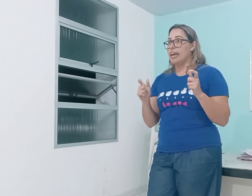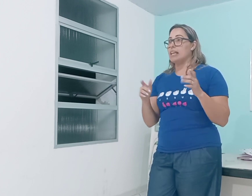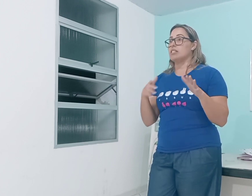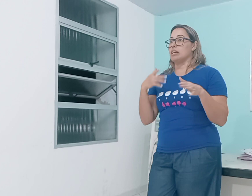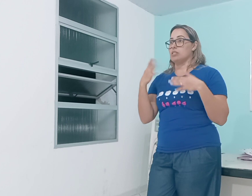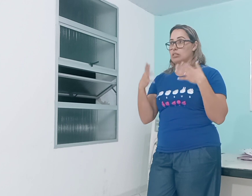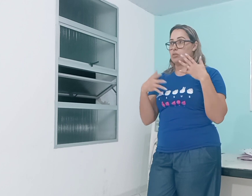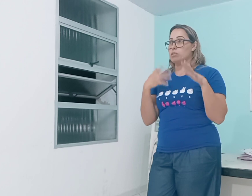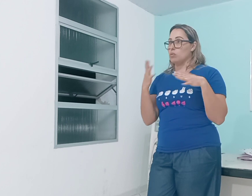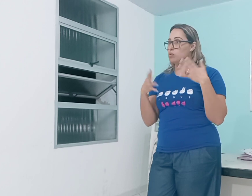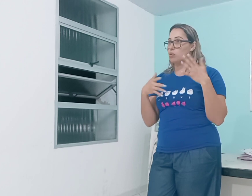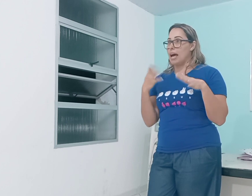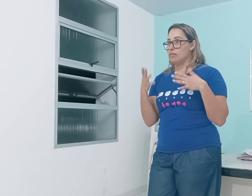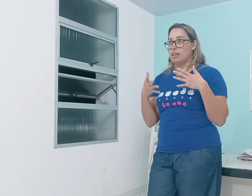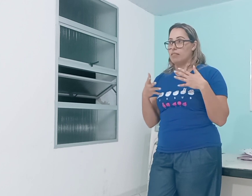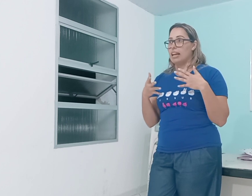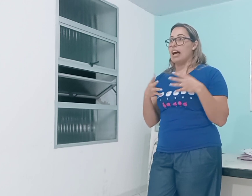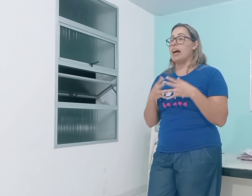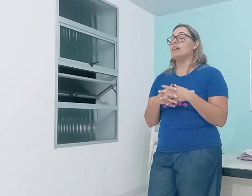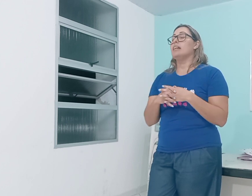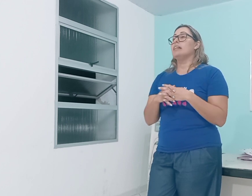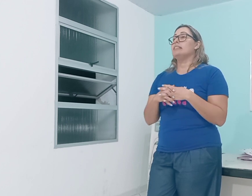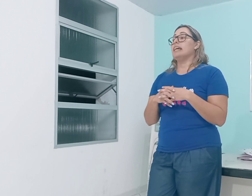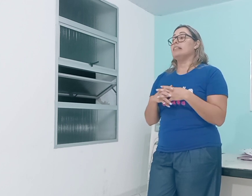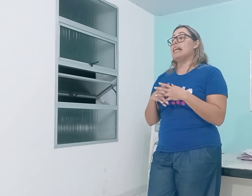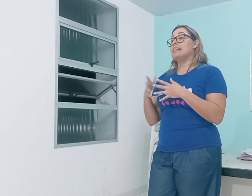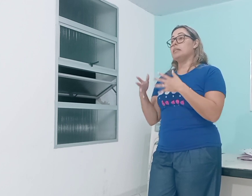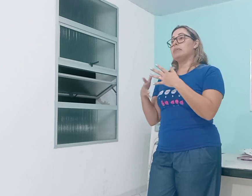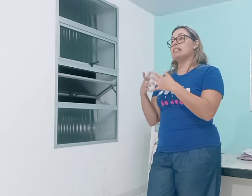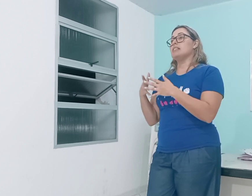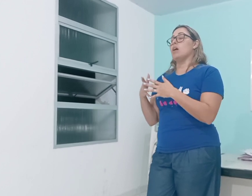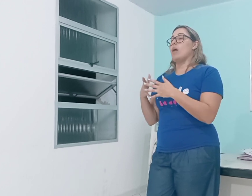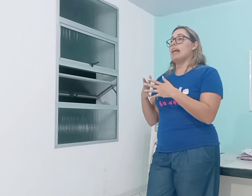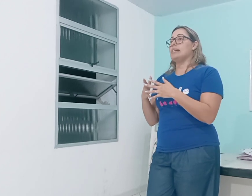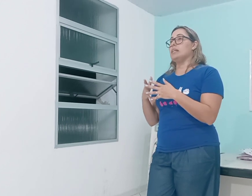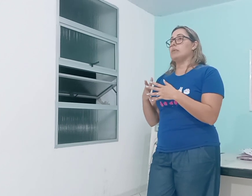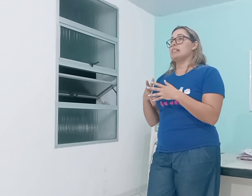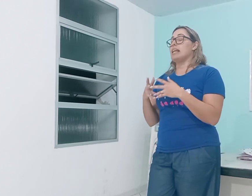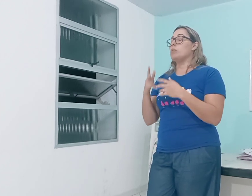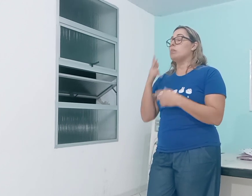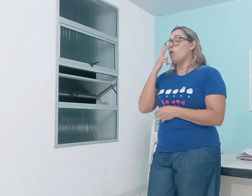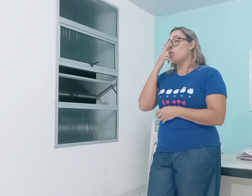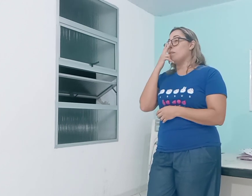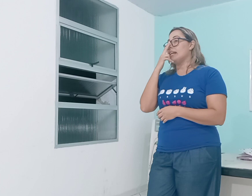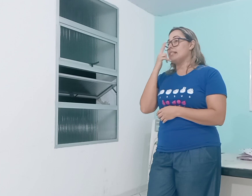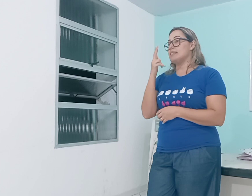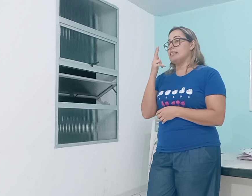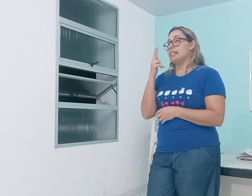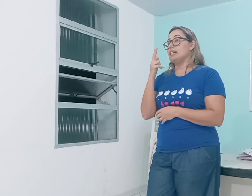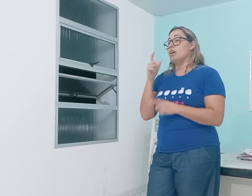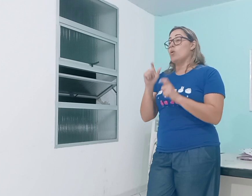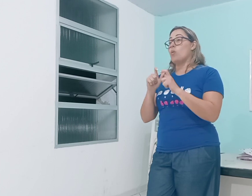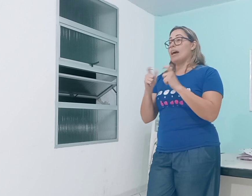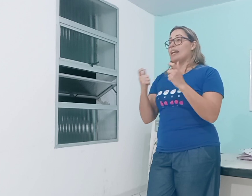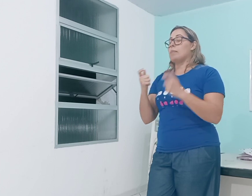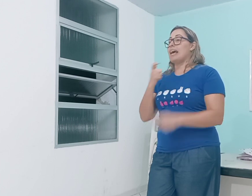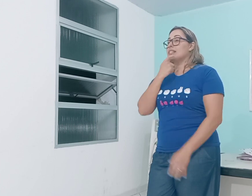conhece, já somos acostumados a falar, né? Na Libras, não. A Libras ela é um pouco parecida com a gramática